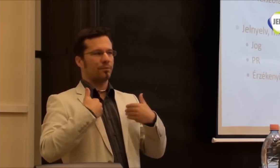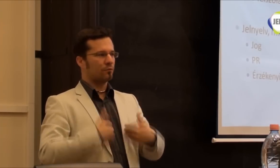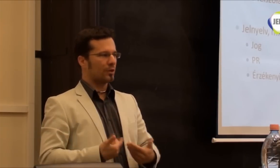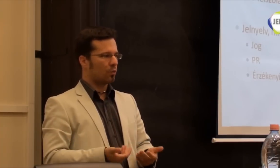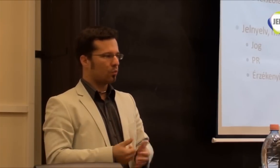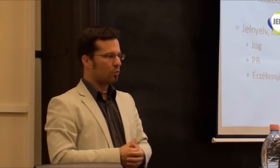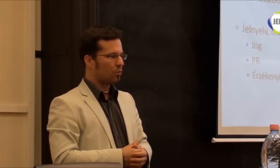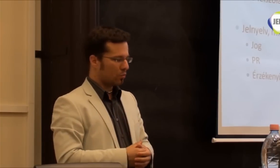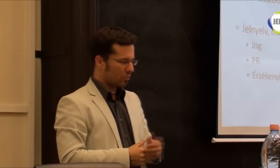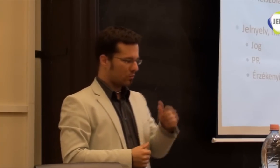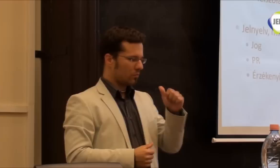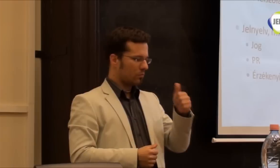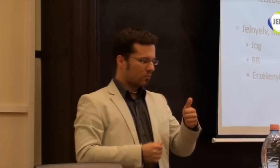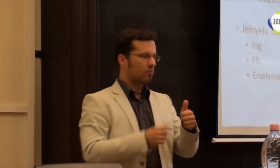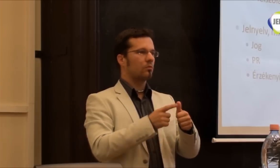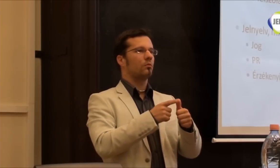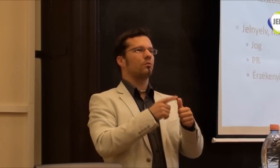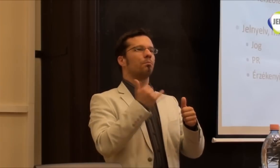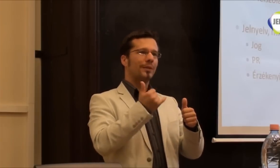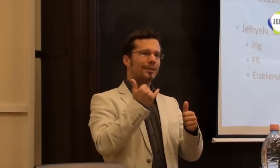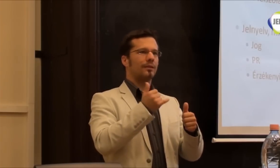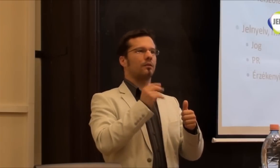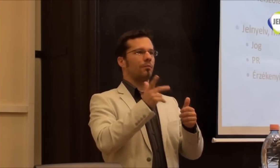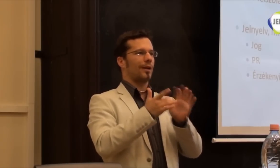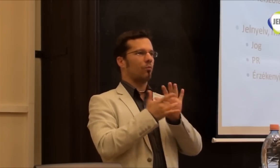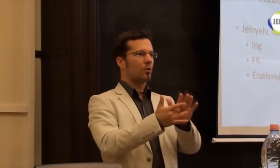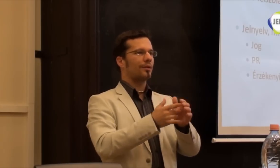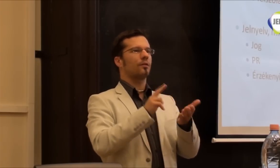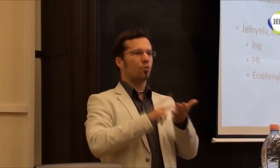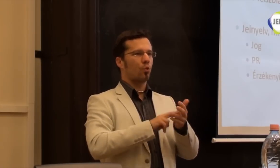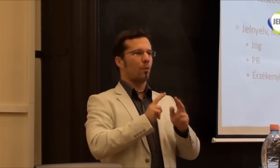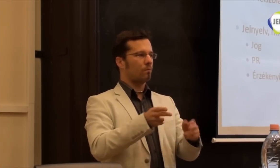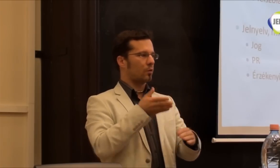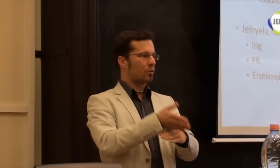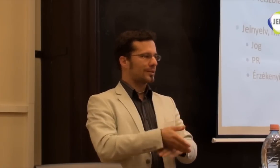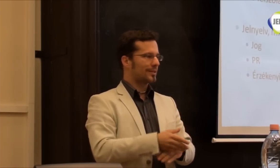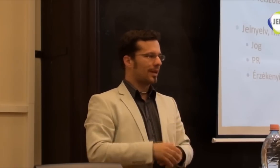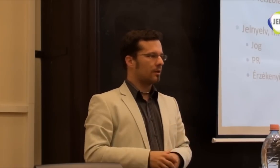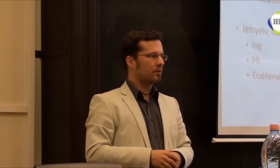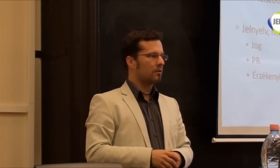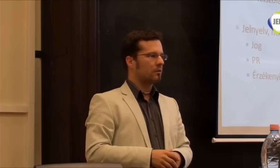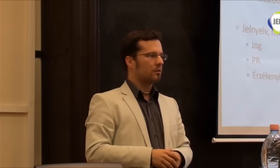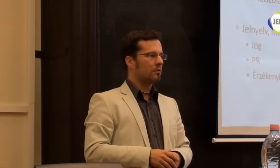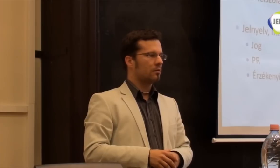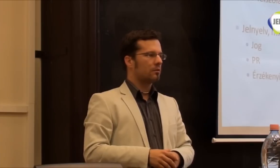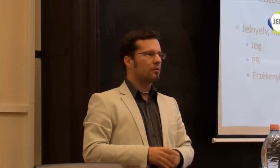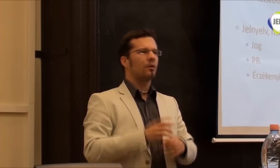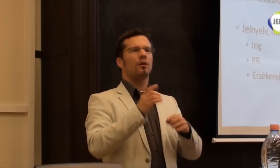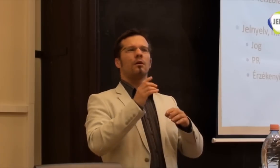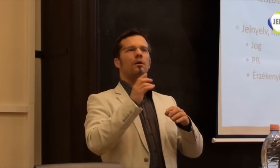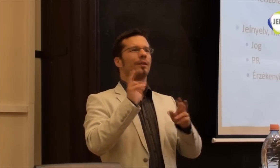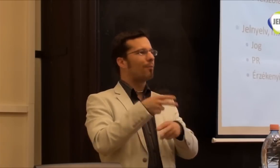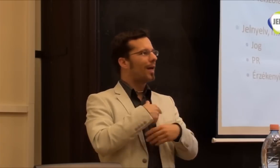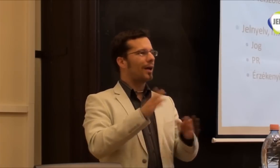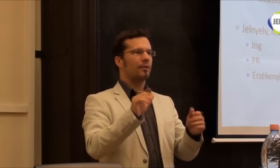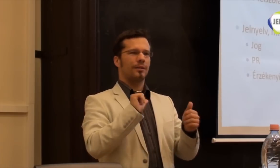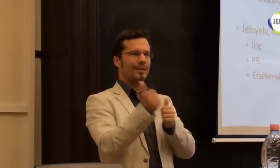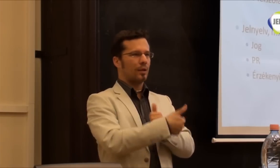fel kell használni a munkám során, a képviselői munkám során. Mindig meg kell mutatni, hogy jogom van hozzá.